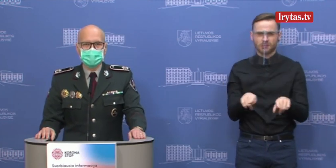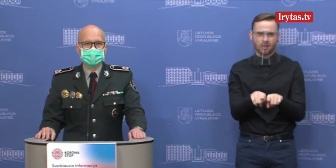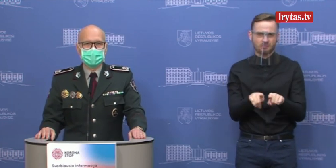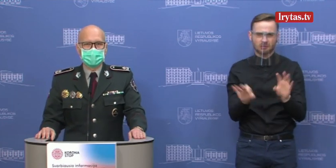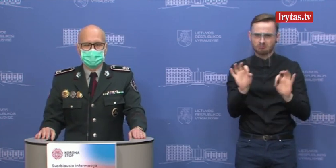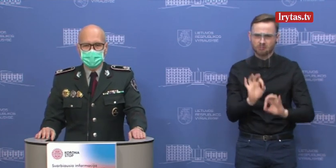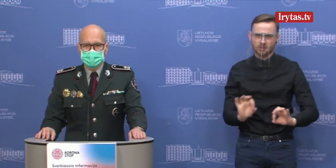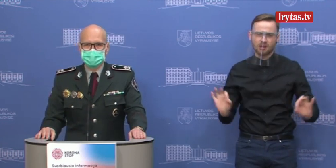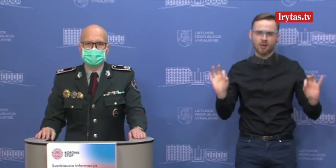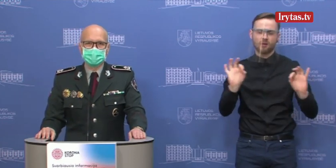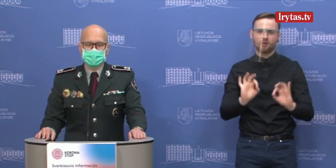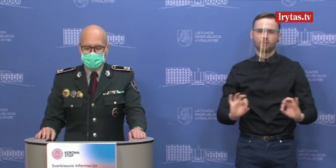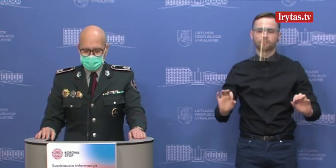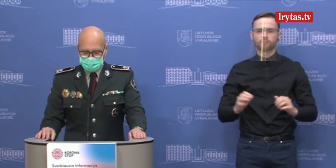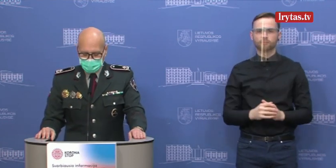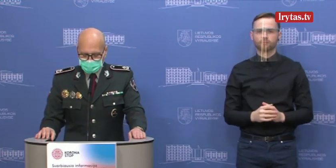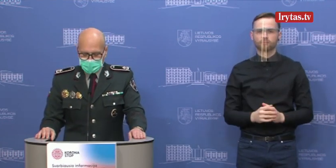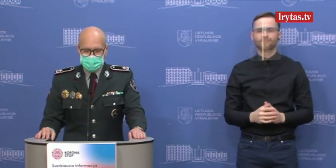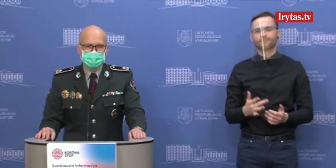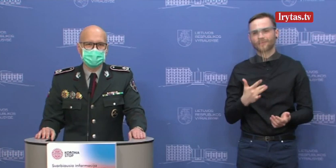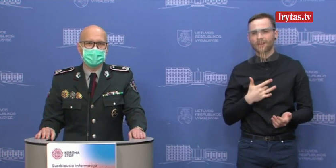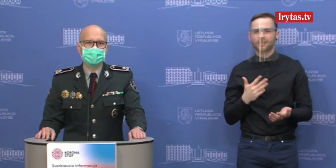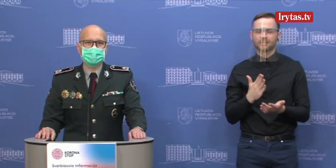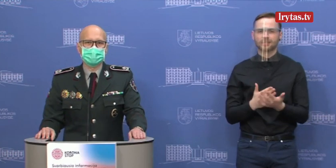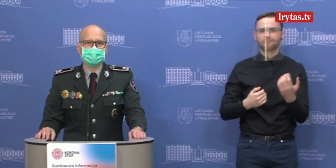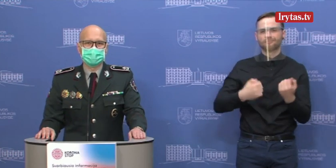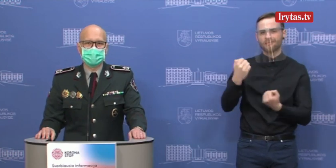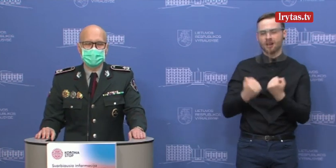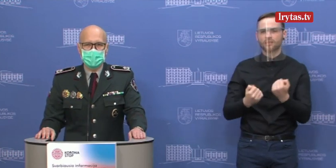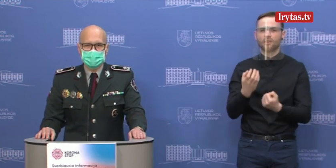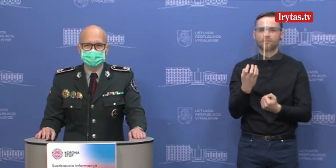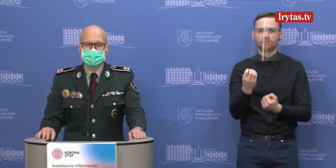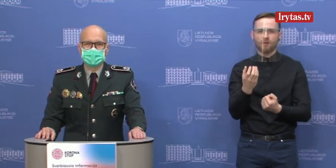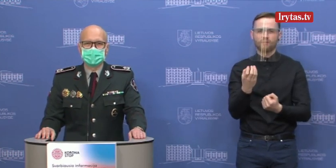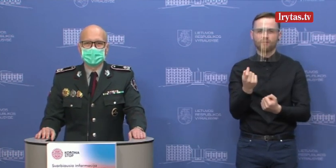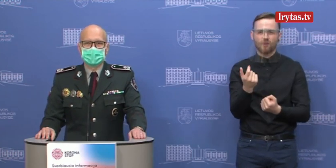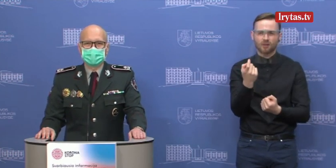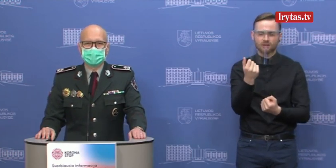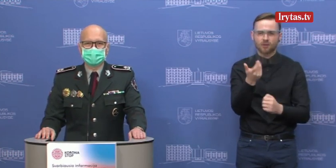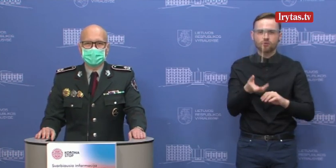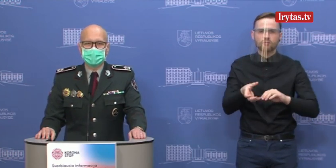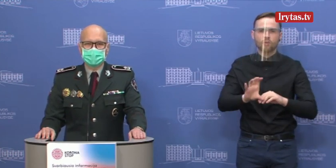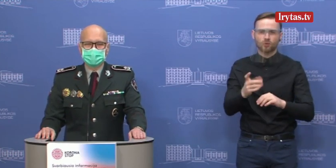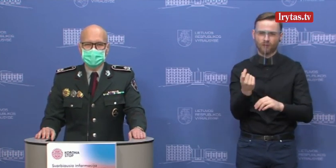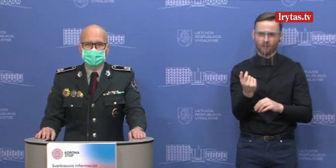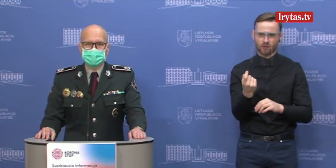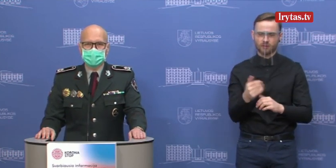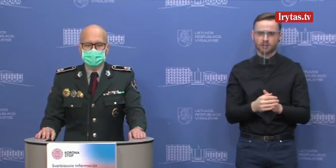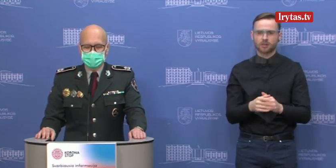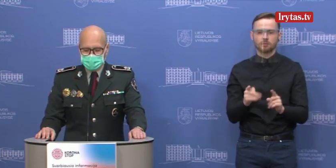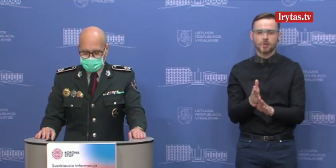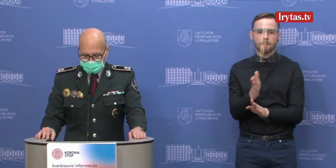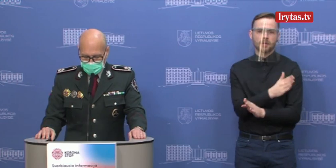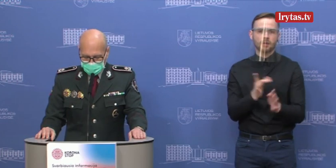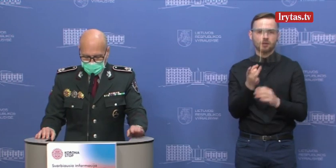Galima konstatuoti nežymų asmenų ir transporto priemonių srautų didėjimą. kaip ir iki gegužės